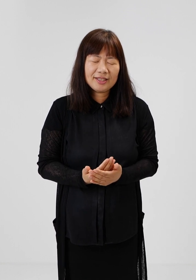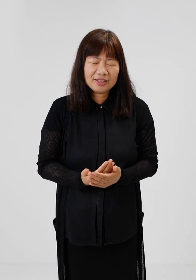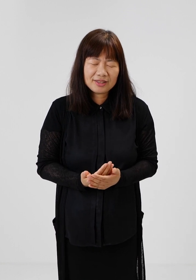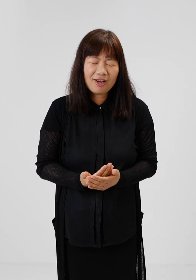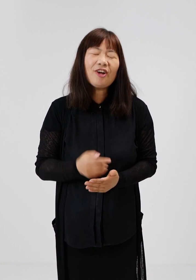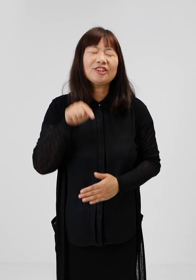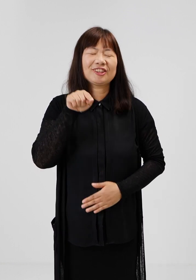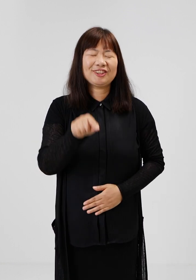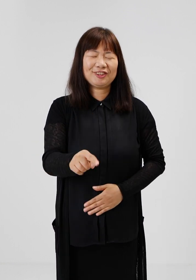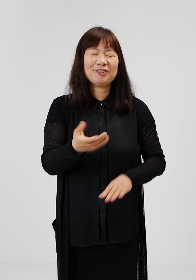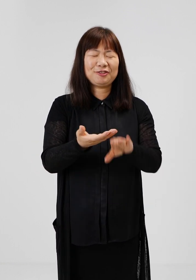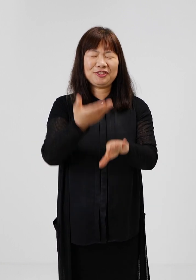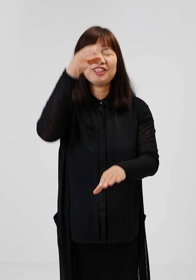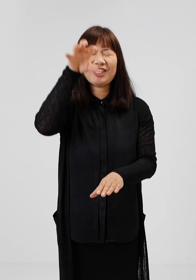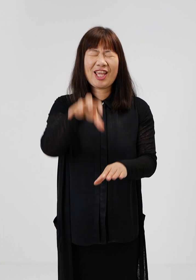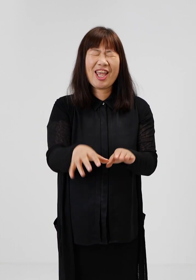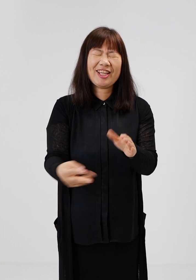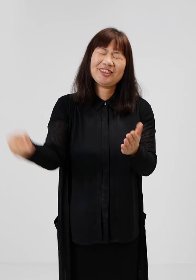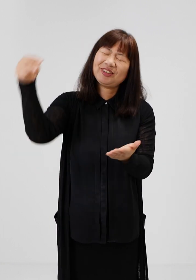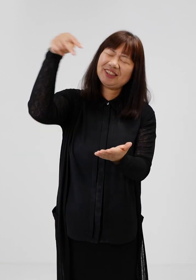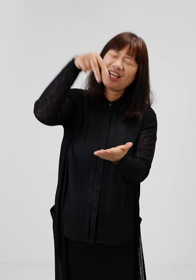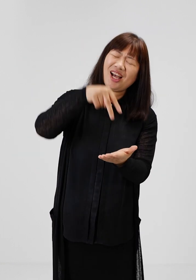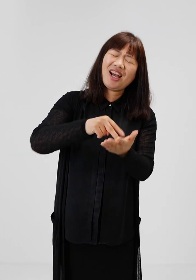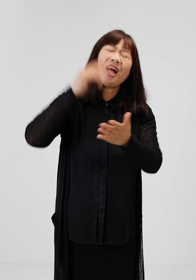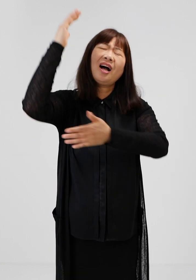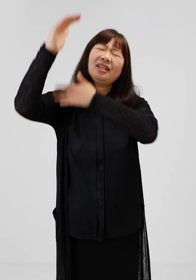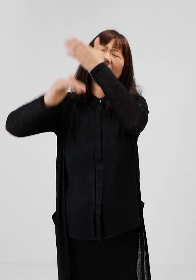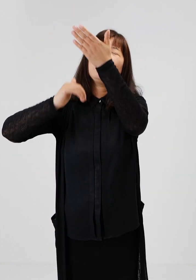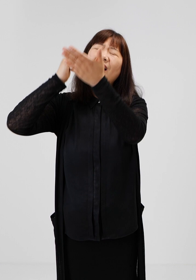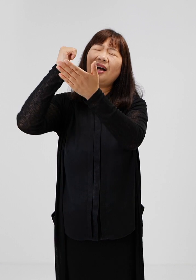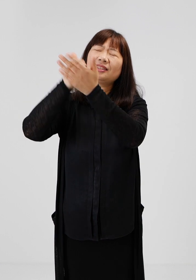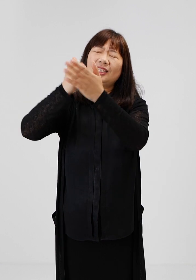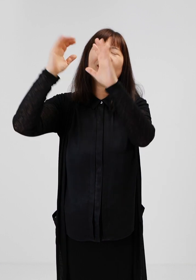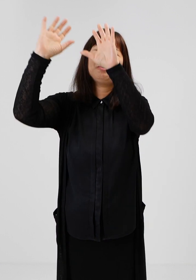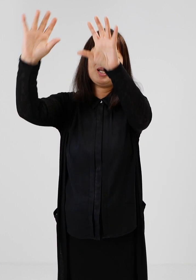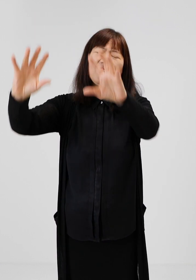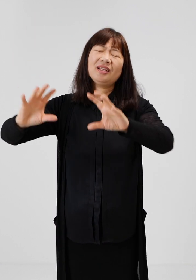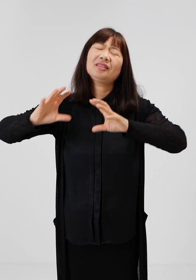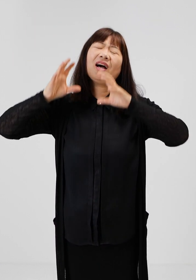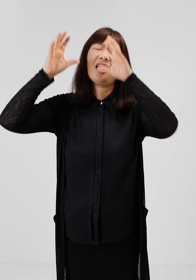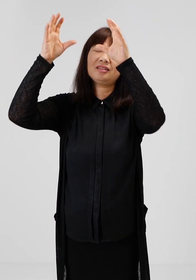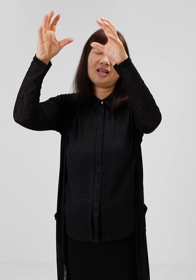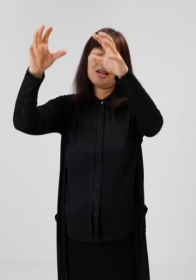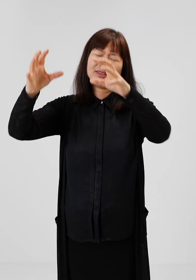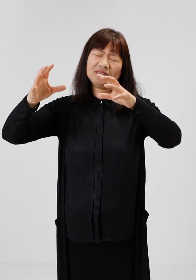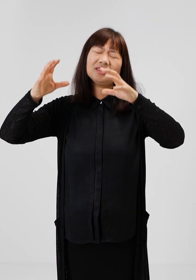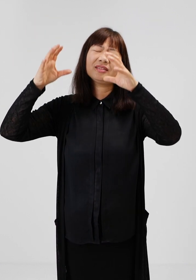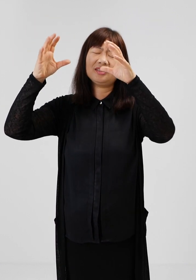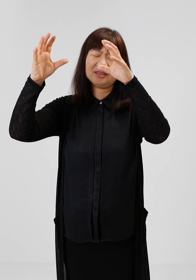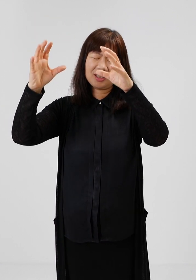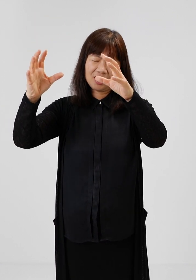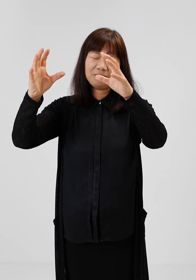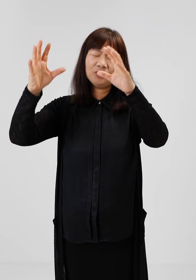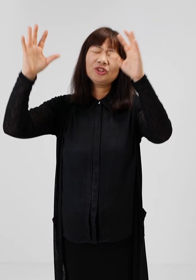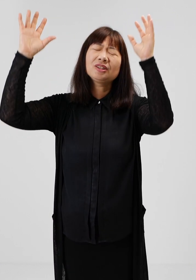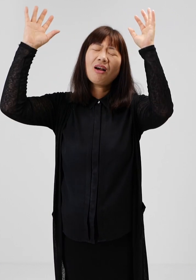위에 서리라. 하나님의 나라는 무너지지 않으리. 하나님의 나라는